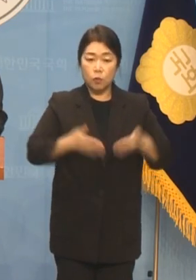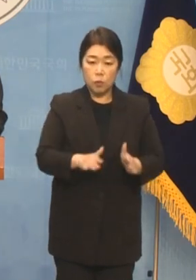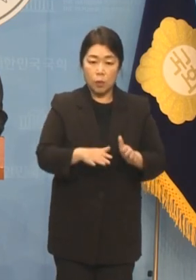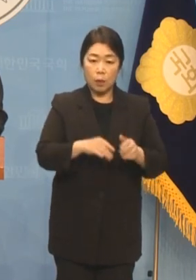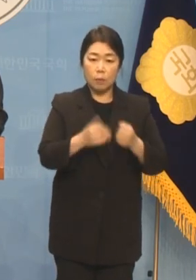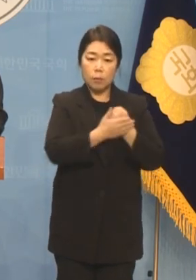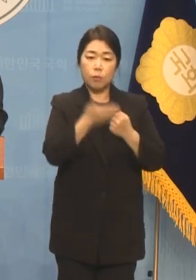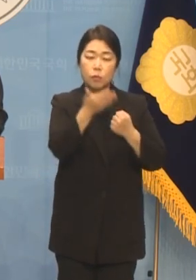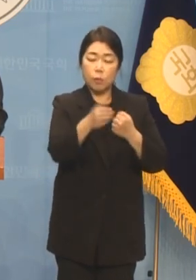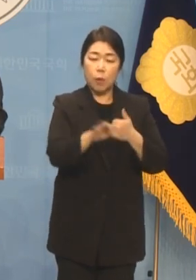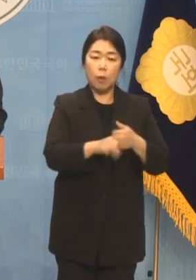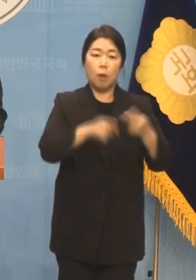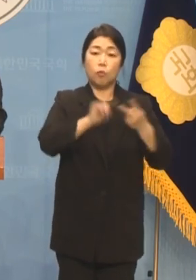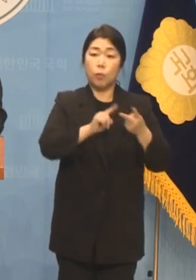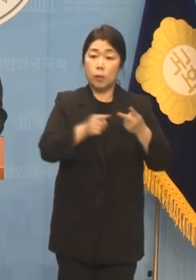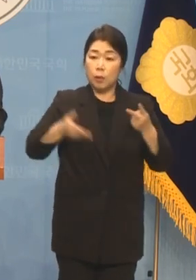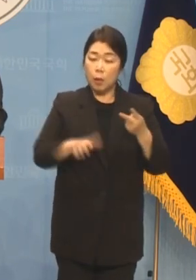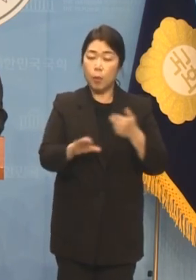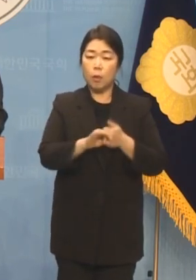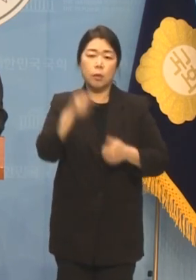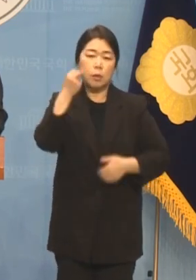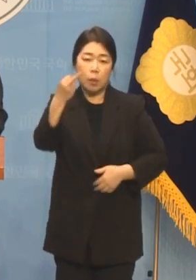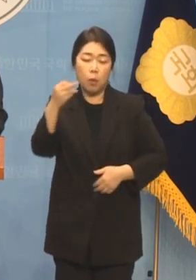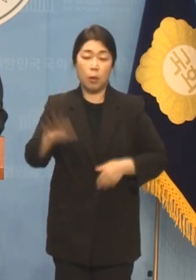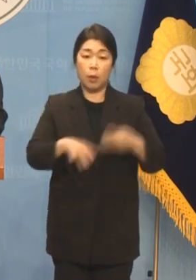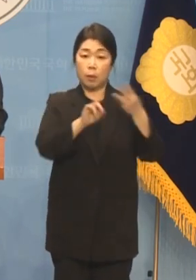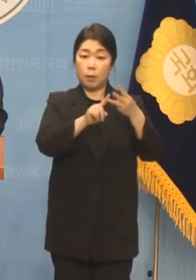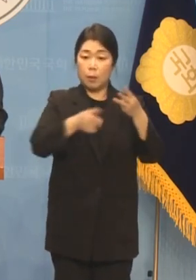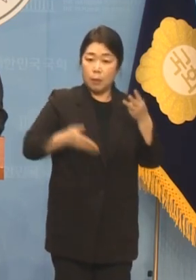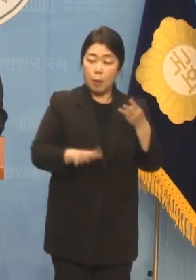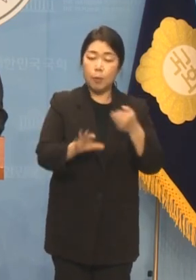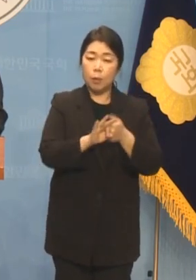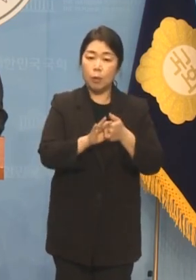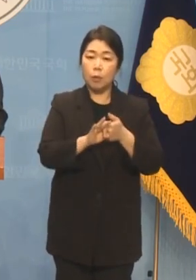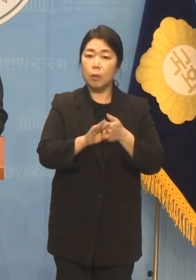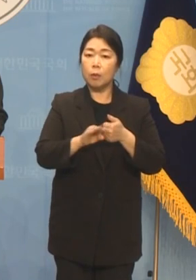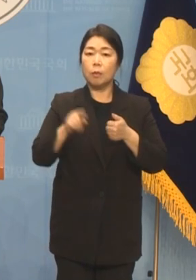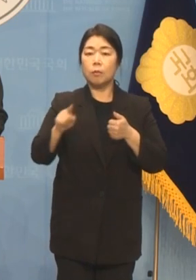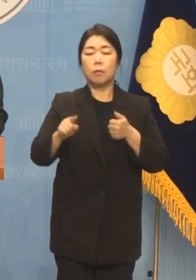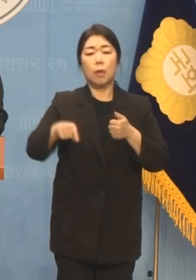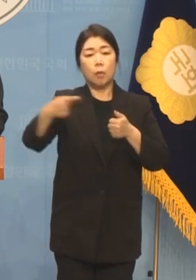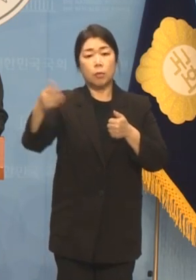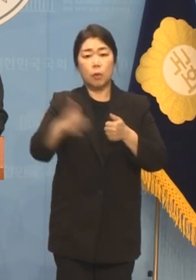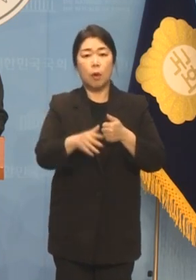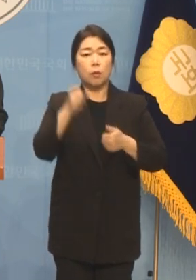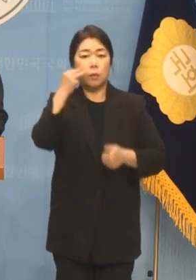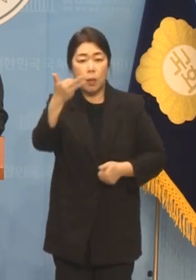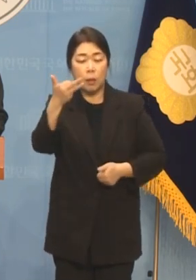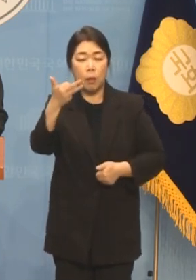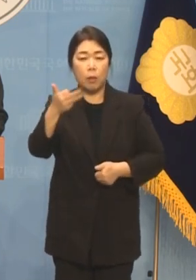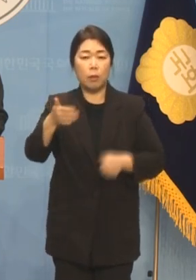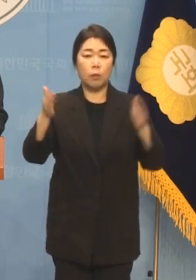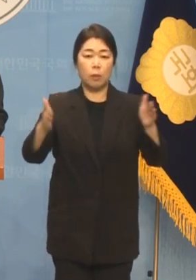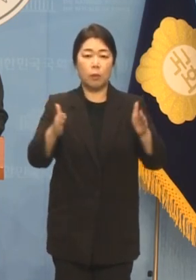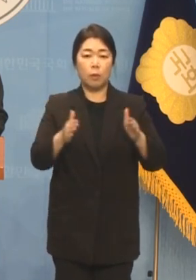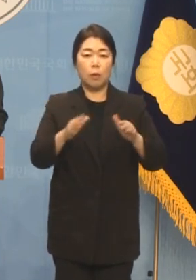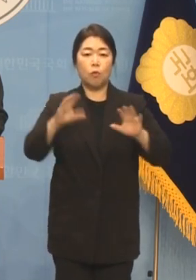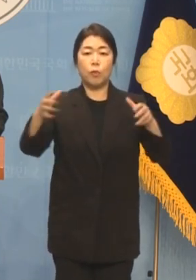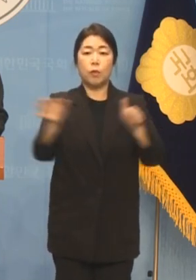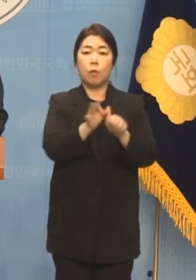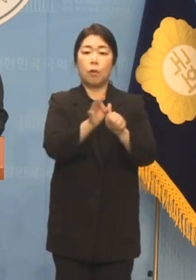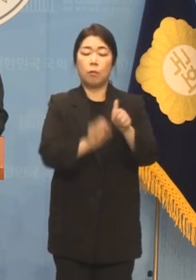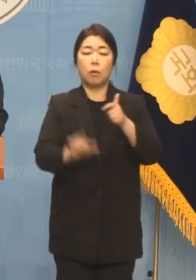제도는 둘째를 낳으면 12개월, 셋째 이상 출산부터는 18개월씩을 추가로